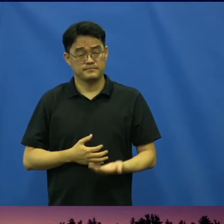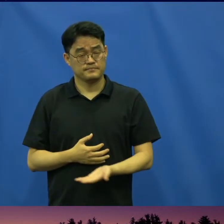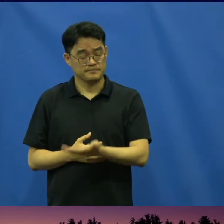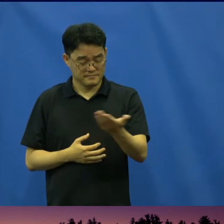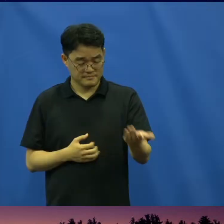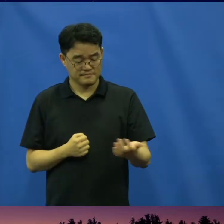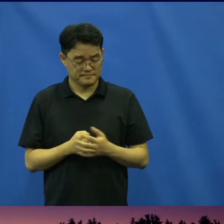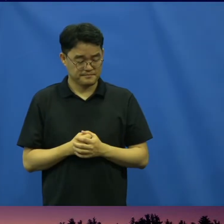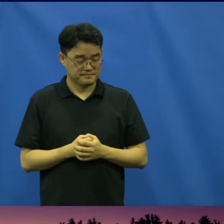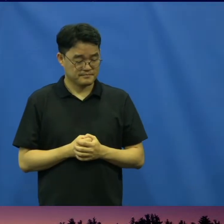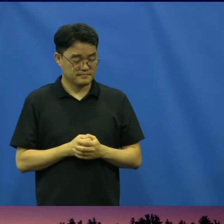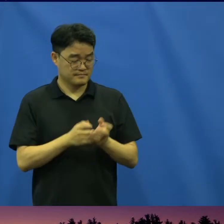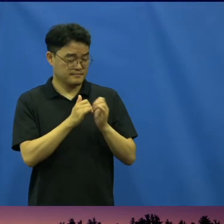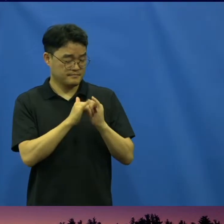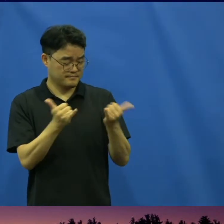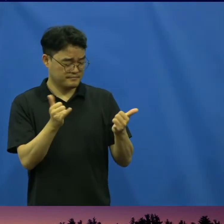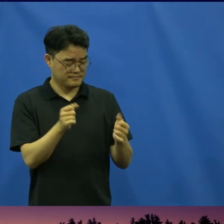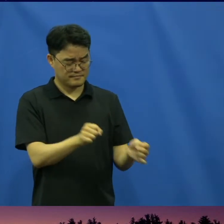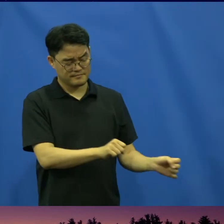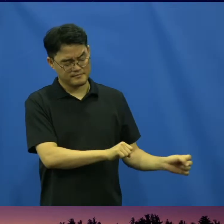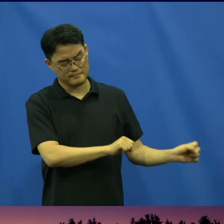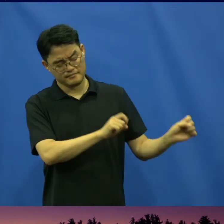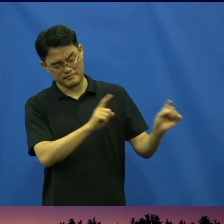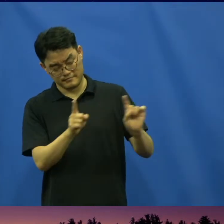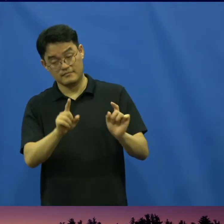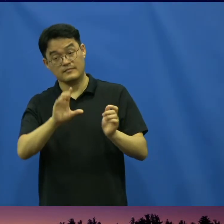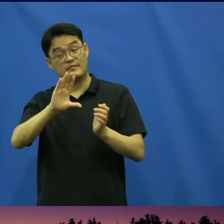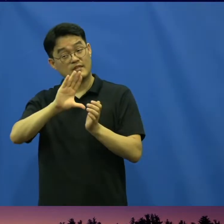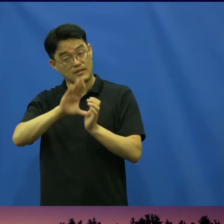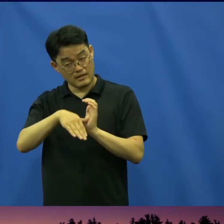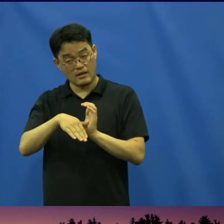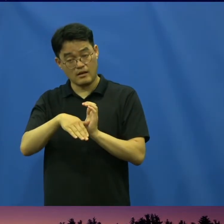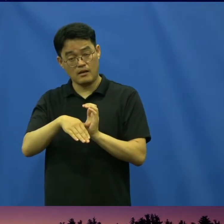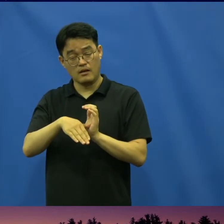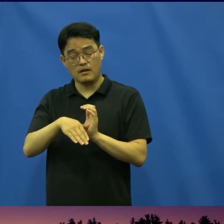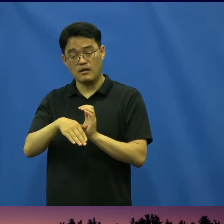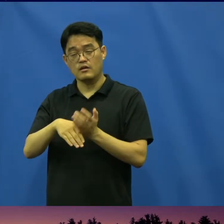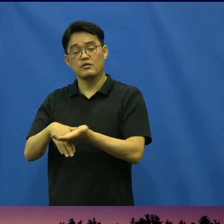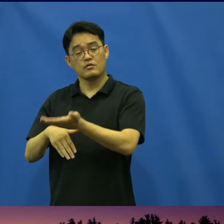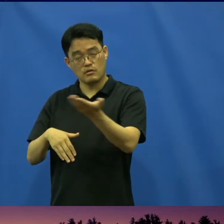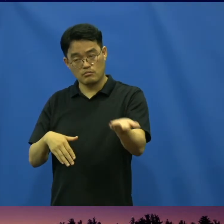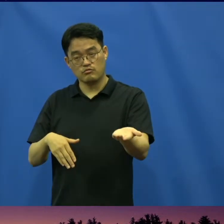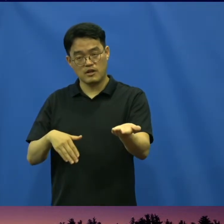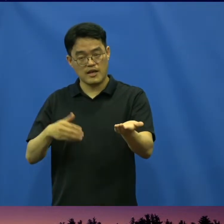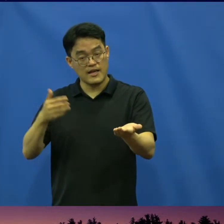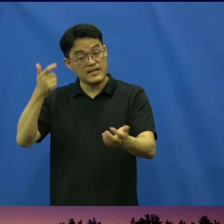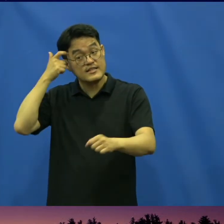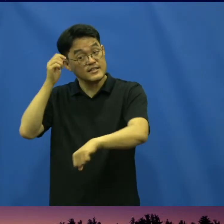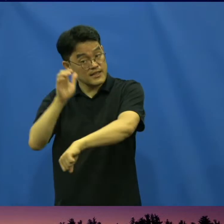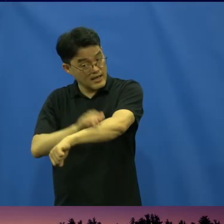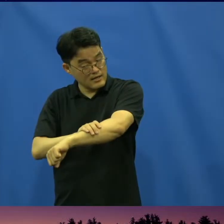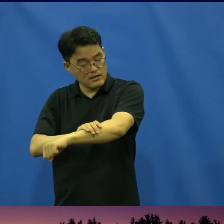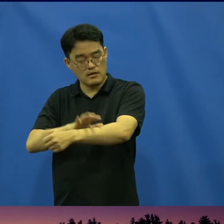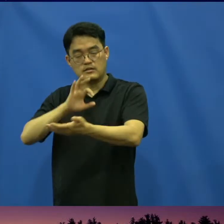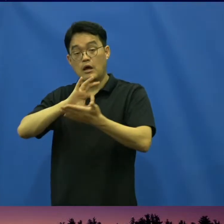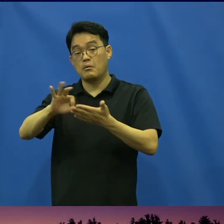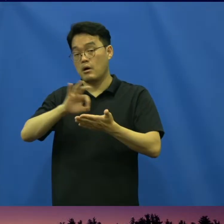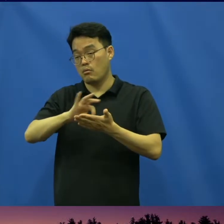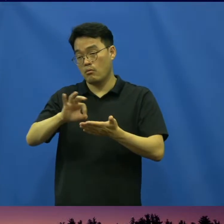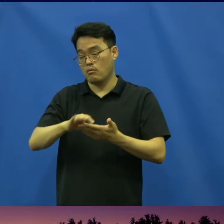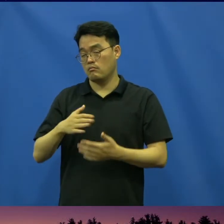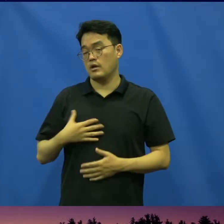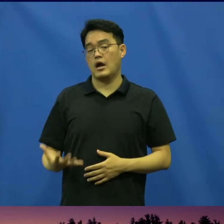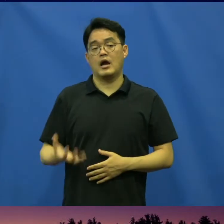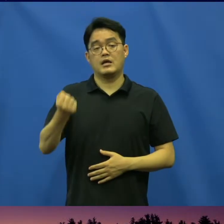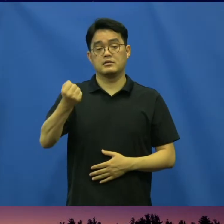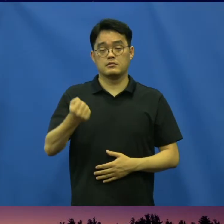사용하고 생명나무의 열매를 맺는 삶을 살아가기를 하나님 원하시는 것입니다. 내가 가진 지혜로 뭘 할 건가? 많이 알기만 하면